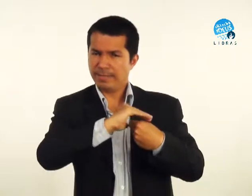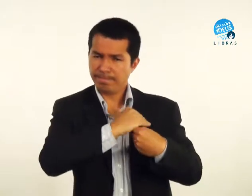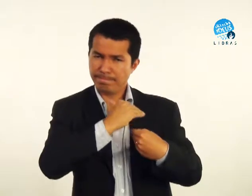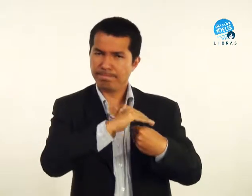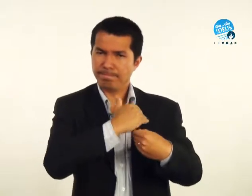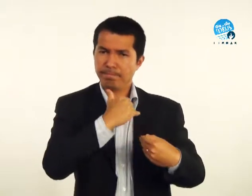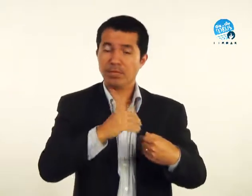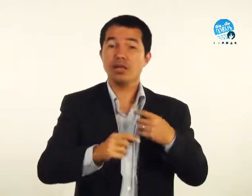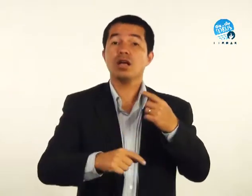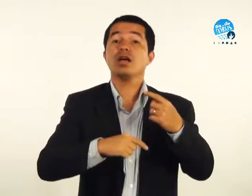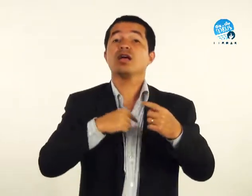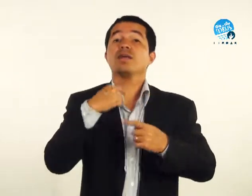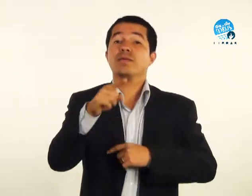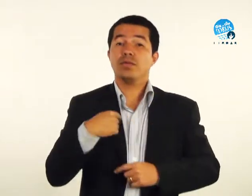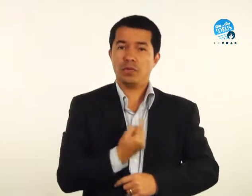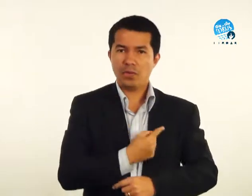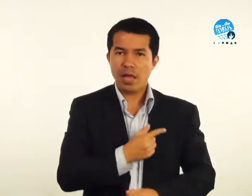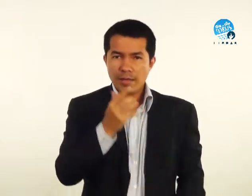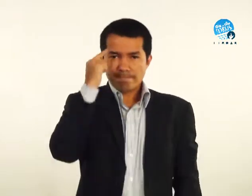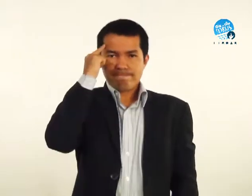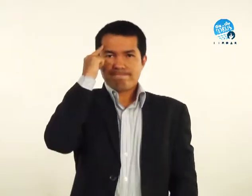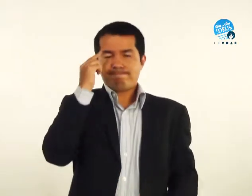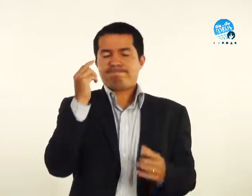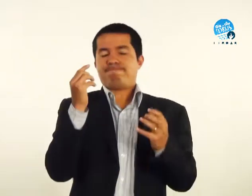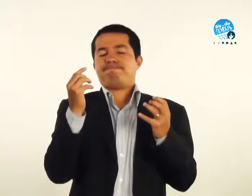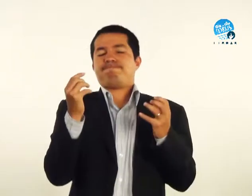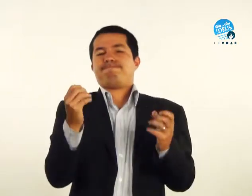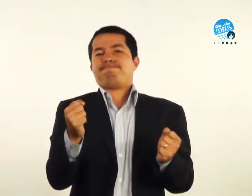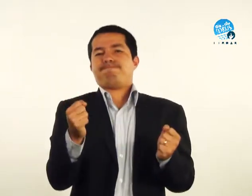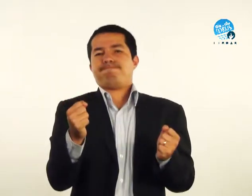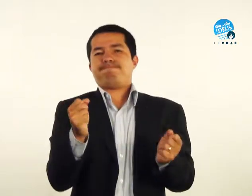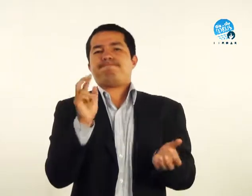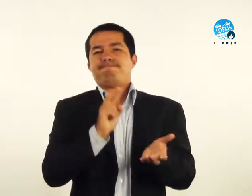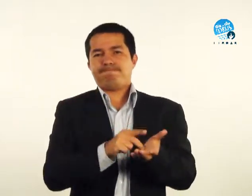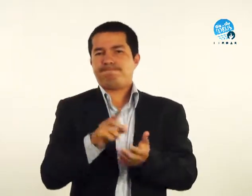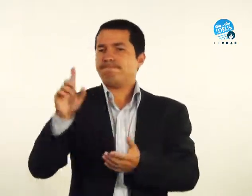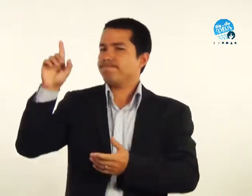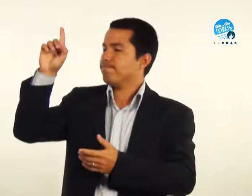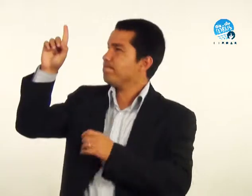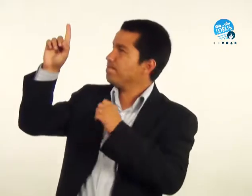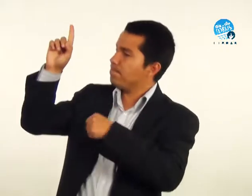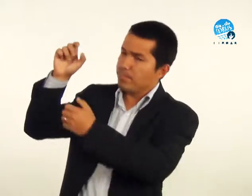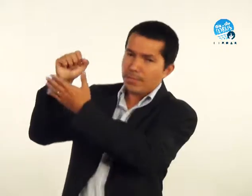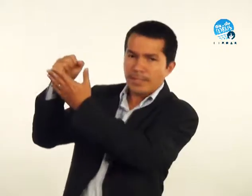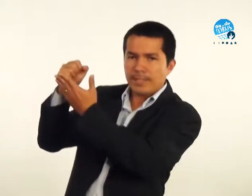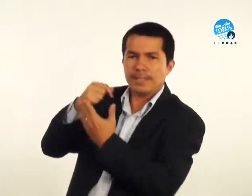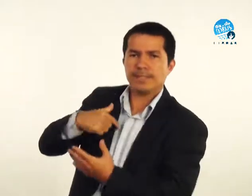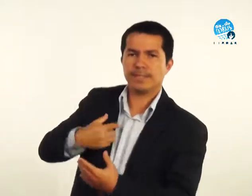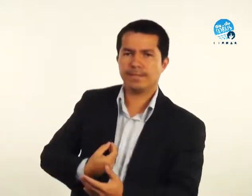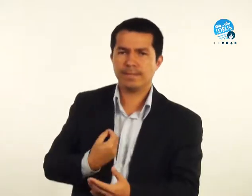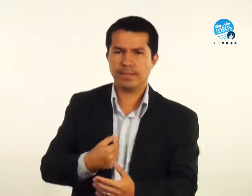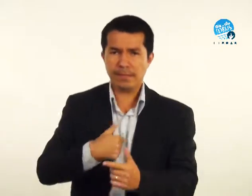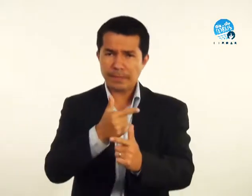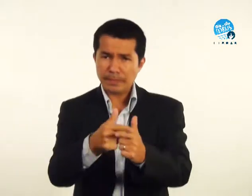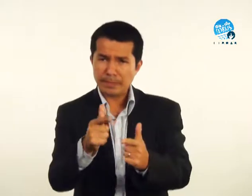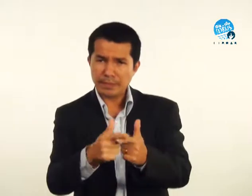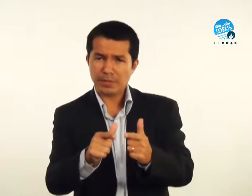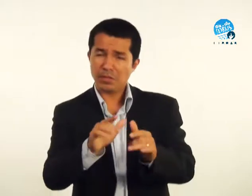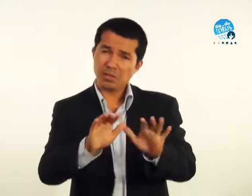E Ele nos convence que nós precisamos da ajuda de Deus. Que nós